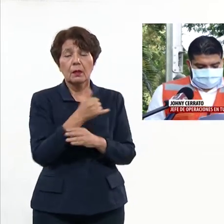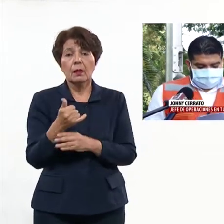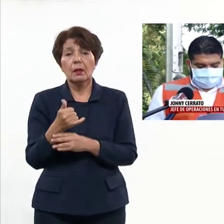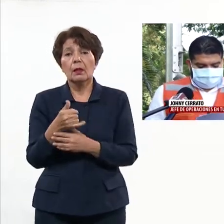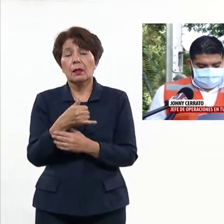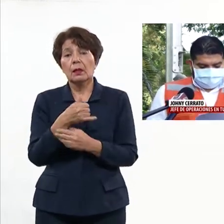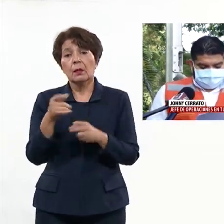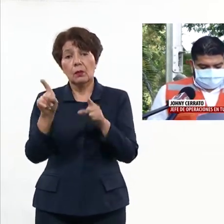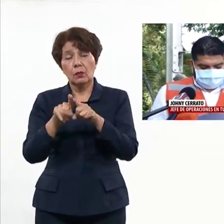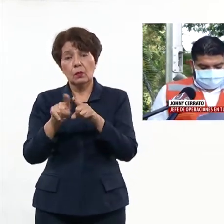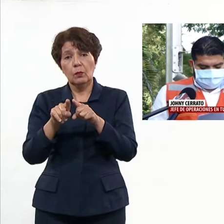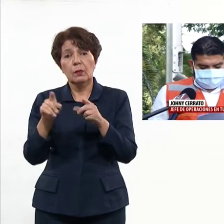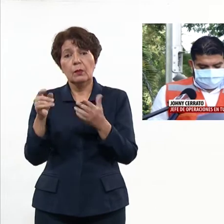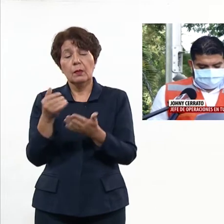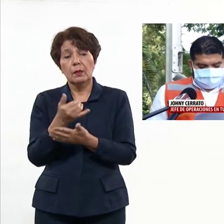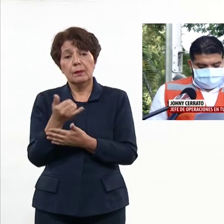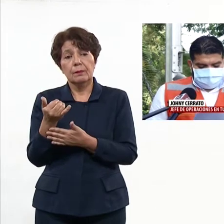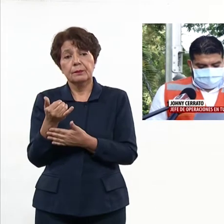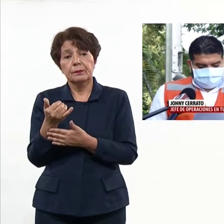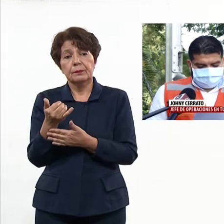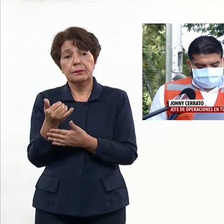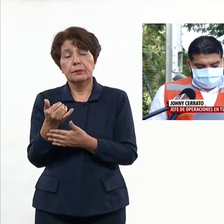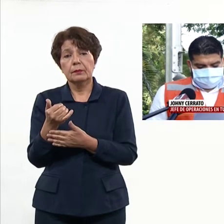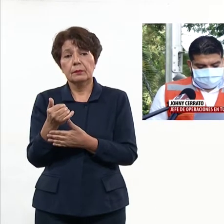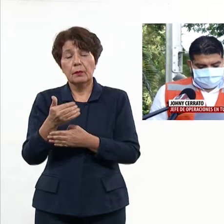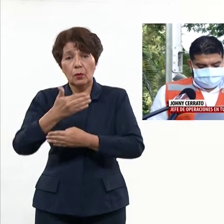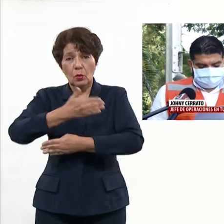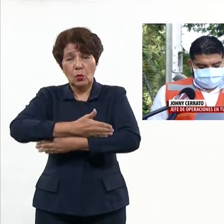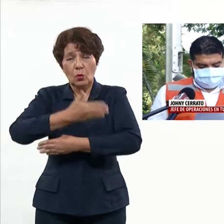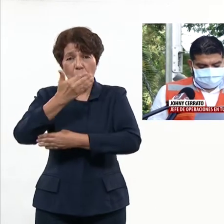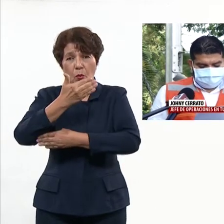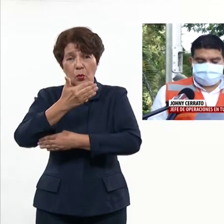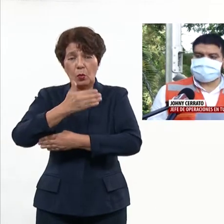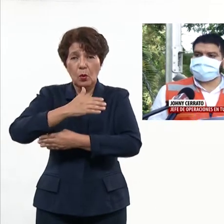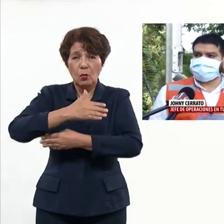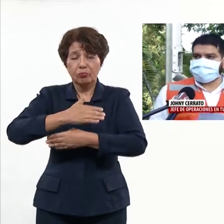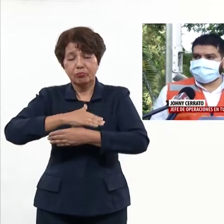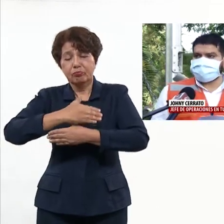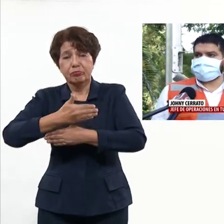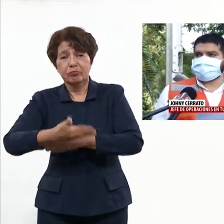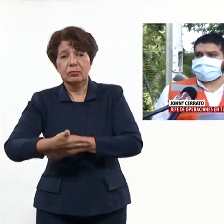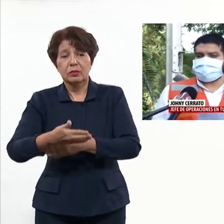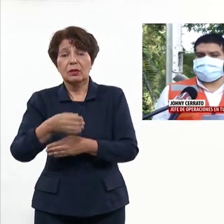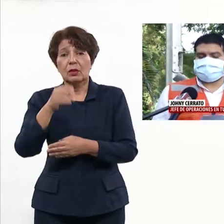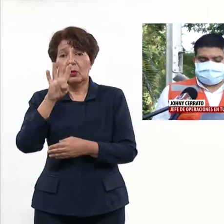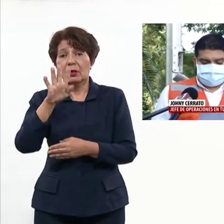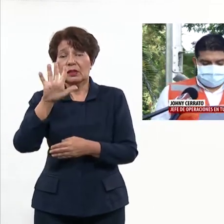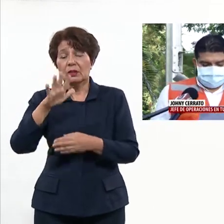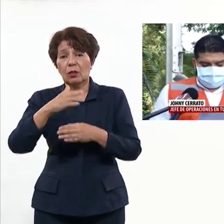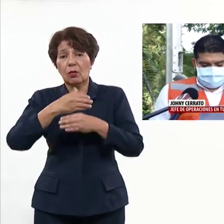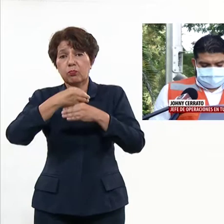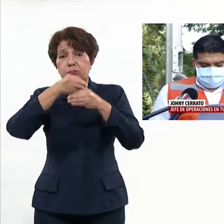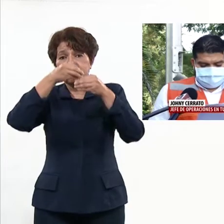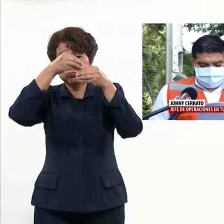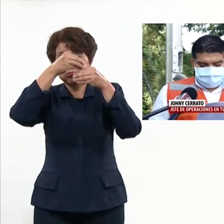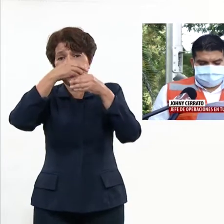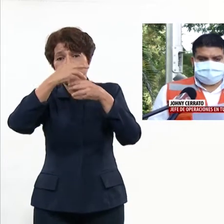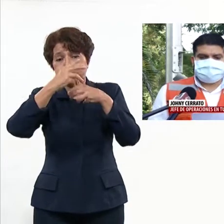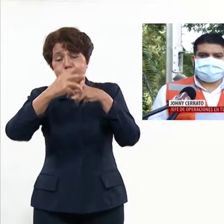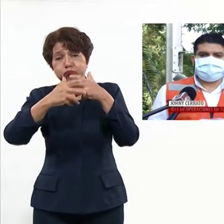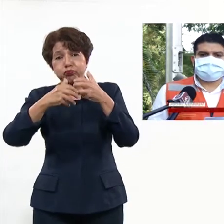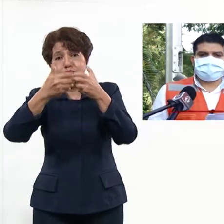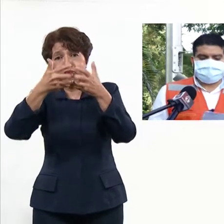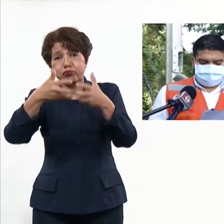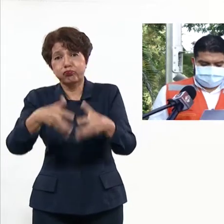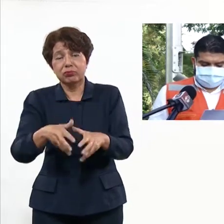también tenemos lo que es un muro afectado se generaron 45 derrumbes de la carretera también